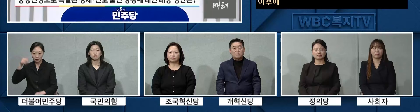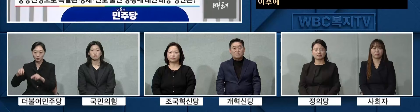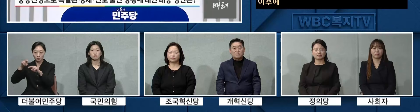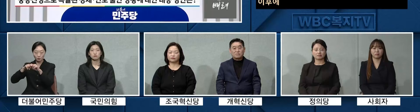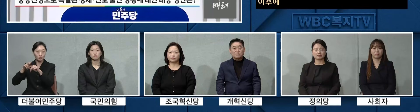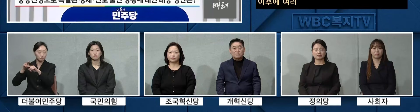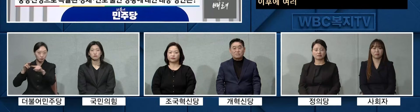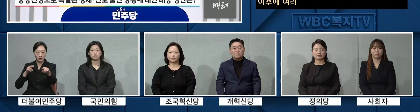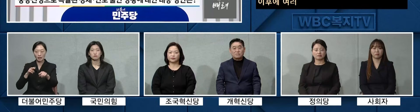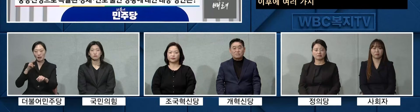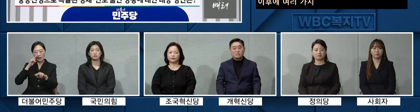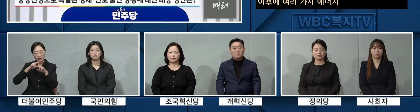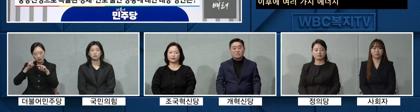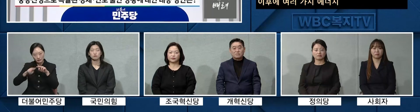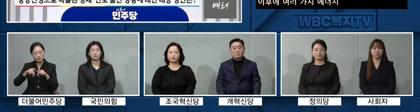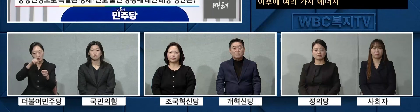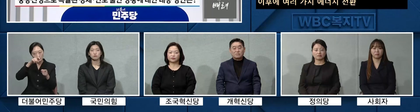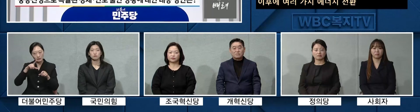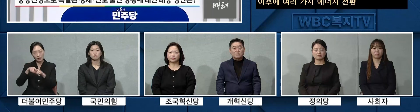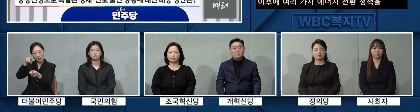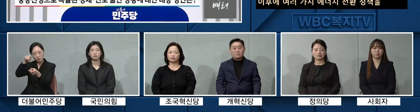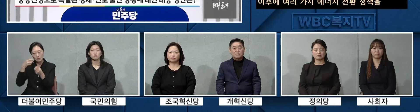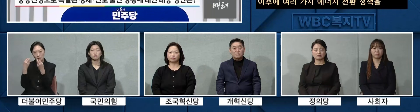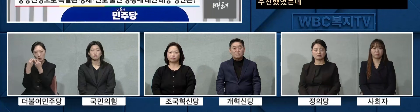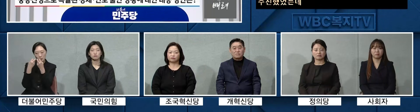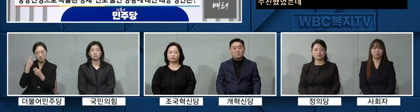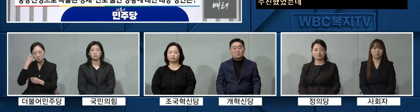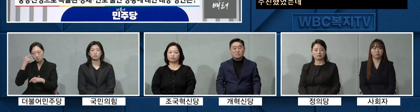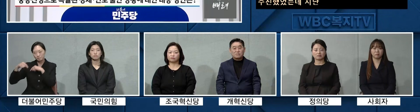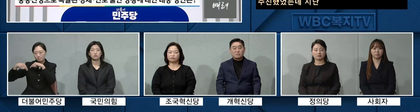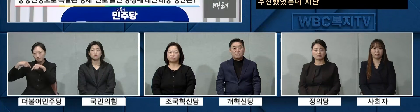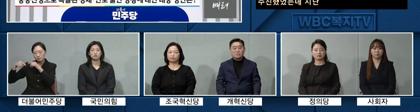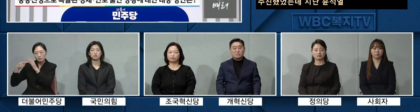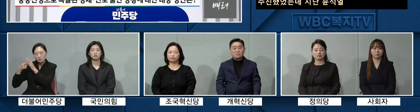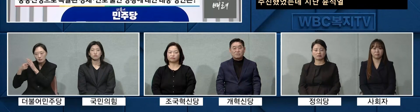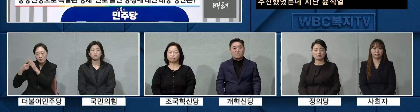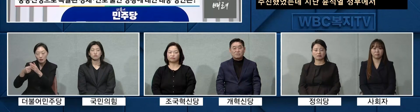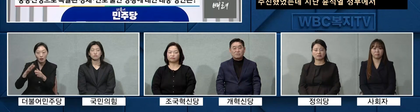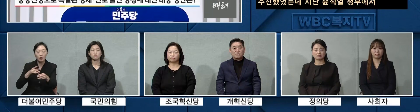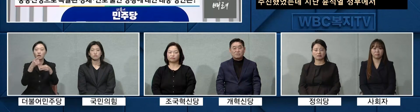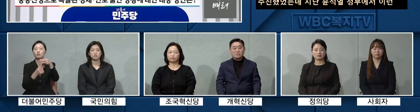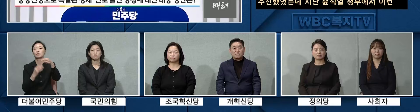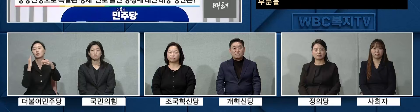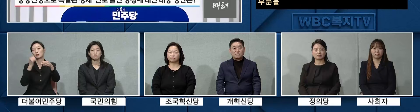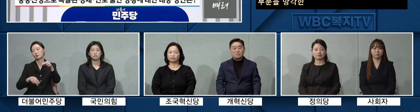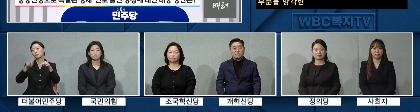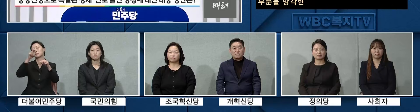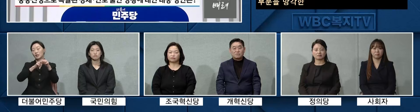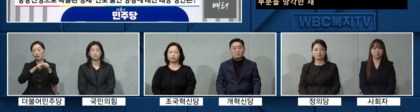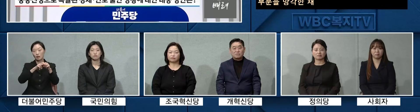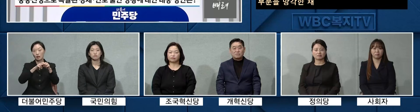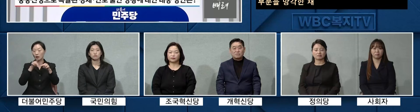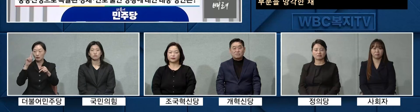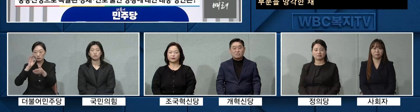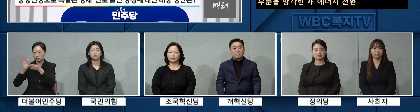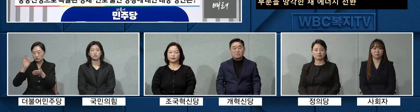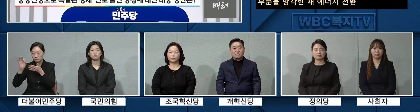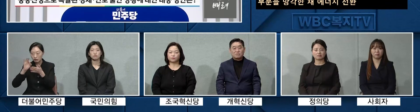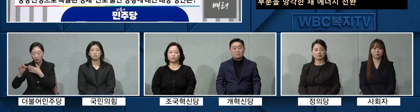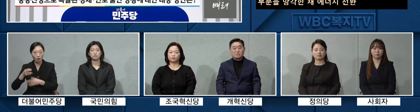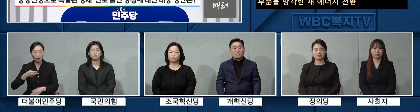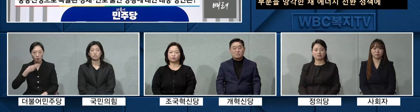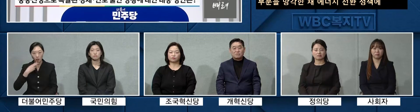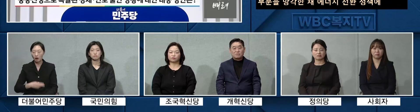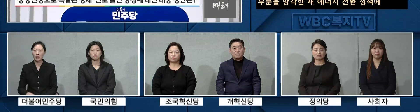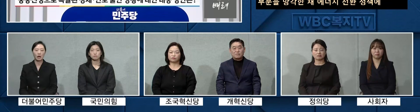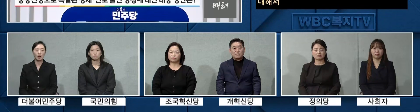전환 정책을 추진했었는데 지난 윤석열 정부에서 이런 부분을 망각한 채 에너지 전환 정책에 대해서 수사하고 감사하고